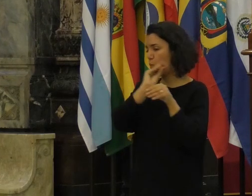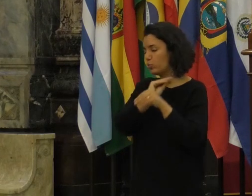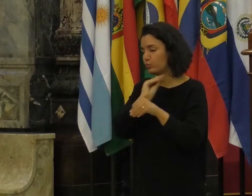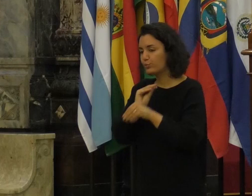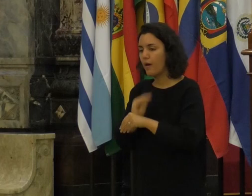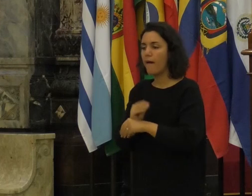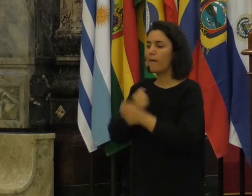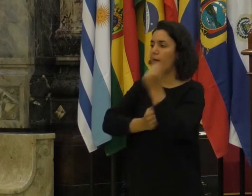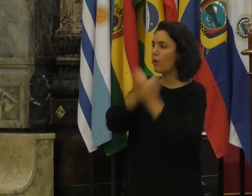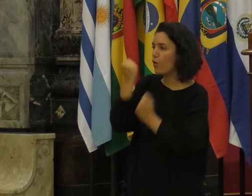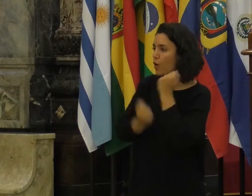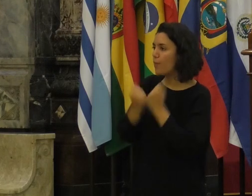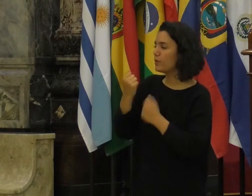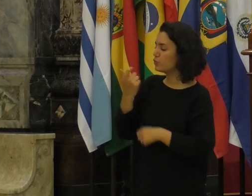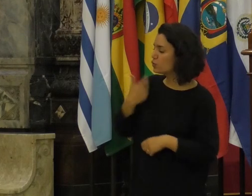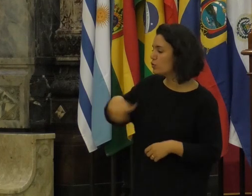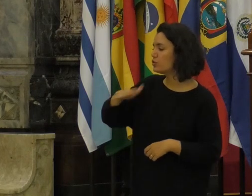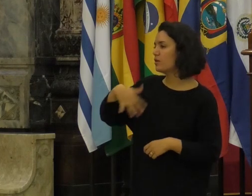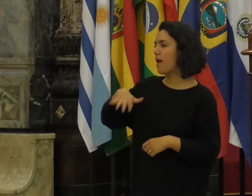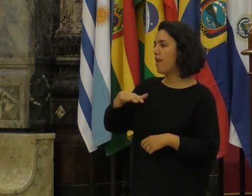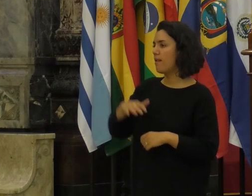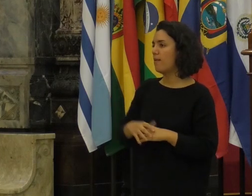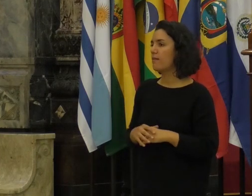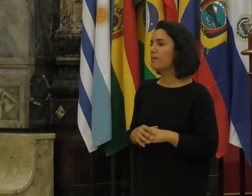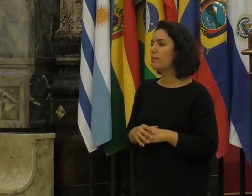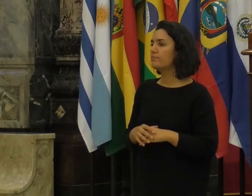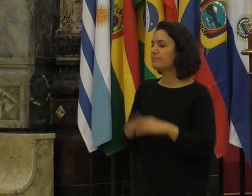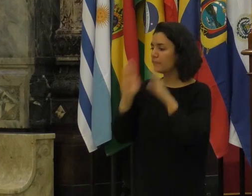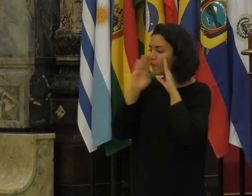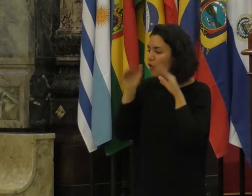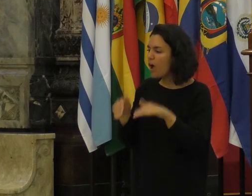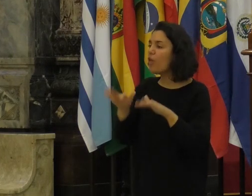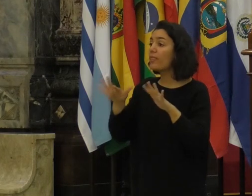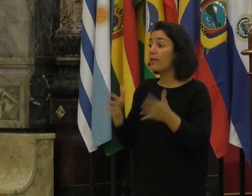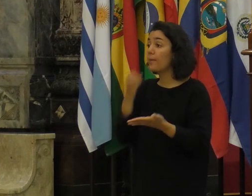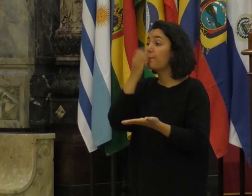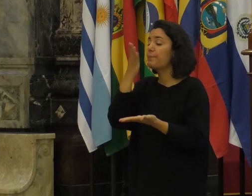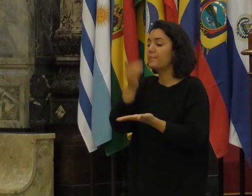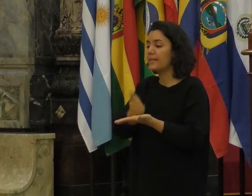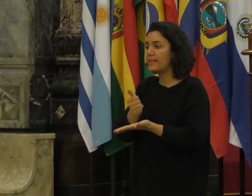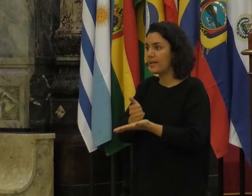culturales, económicos, sociales, enfocado al bienestar de la sociedad,